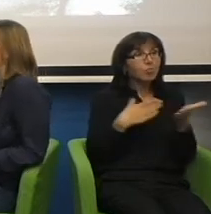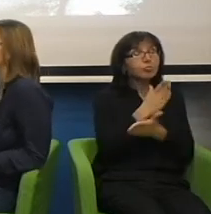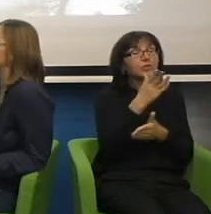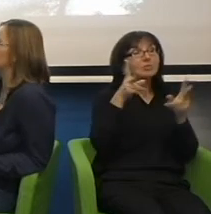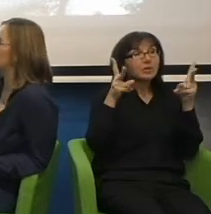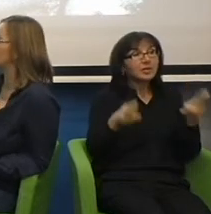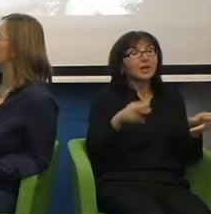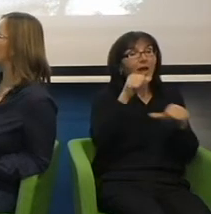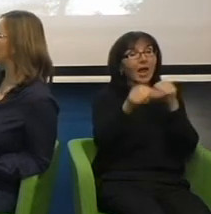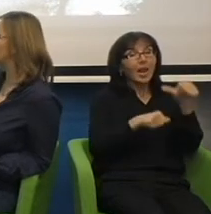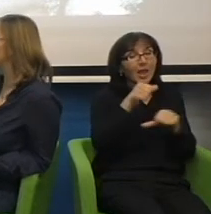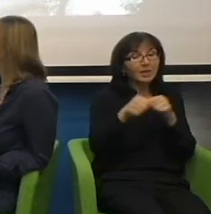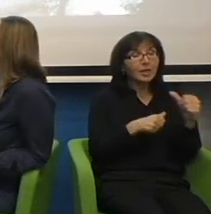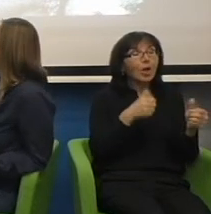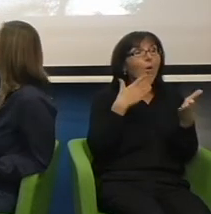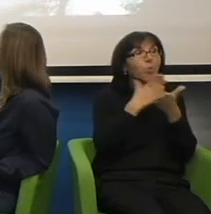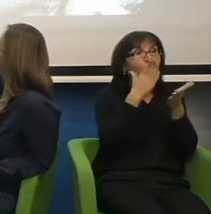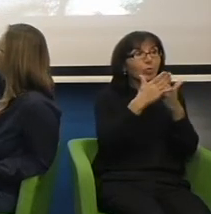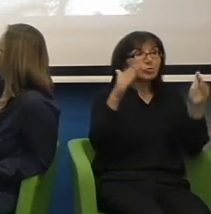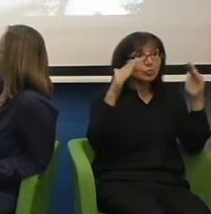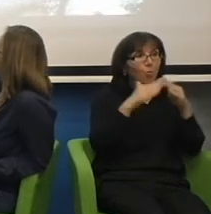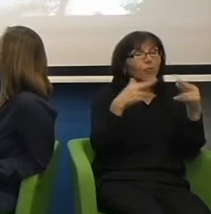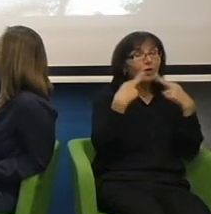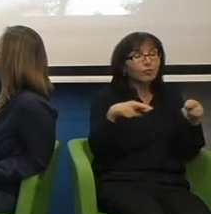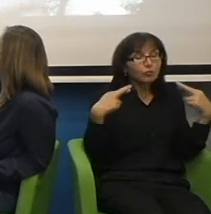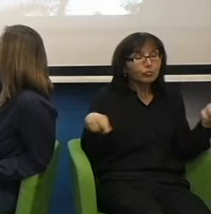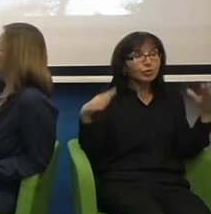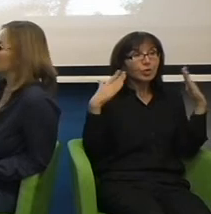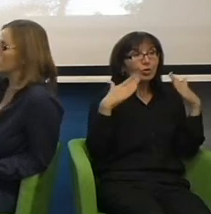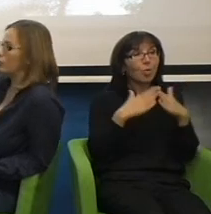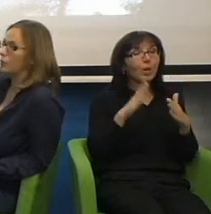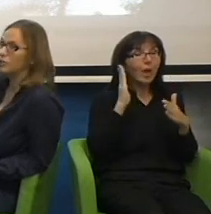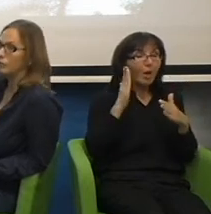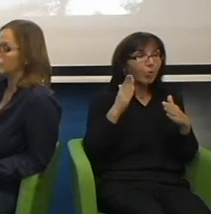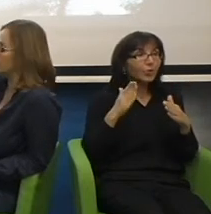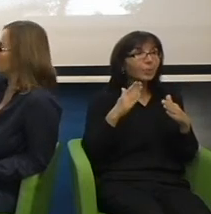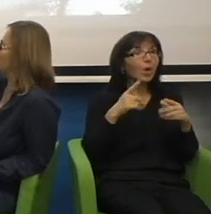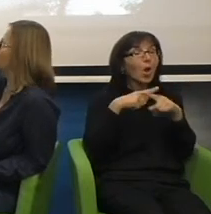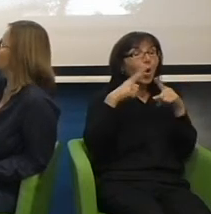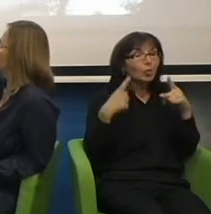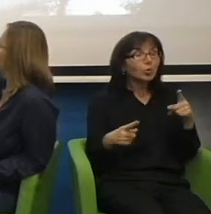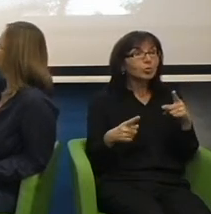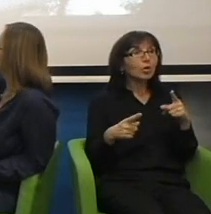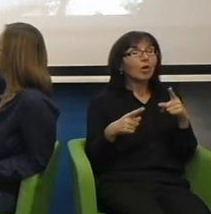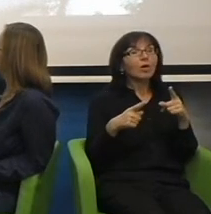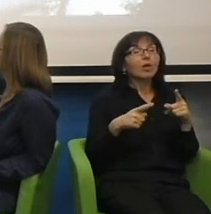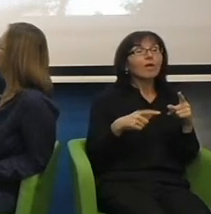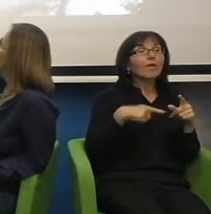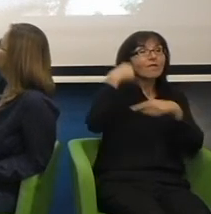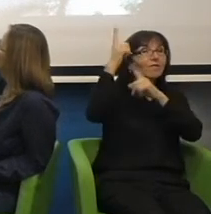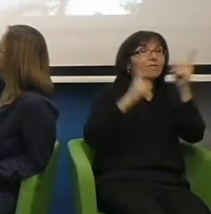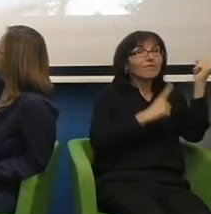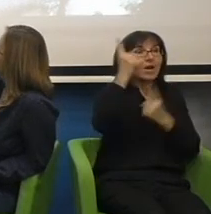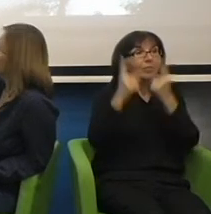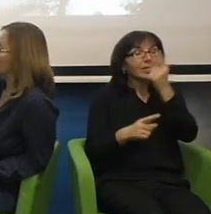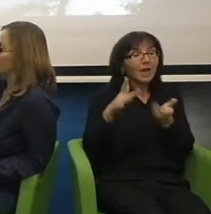jako pomoc domowa w różnych domach, a potem przez krótko w fabryce tłuszczu Amada w Gdańsku.